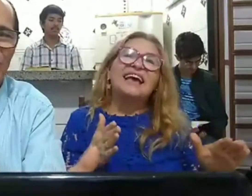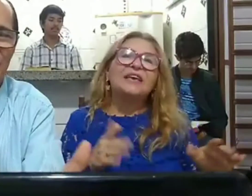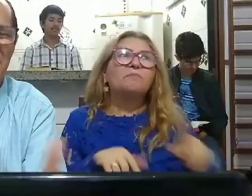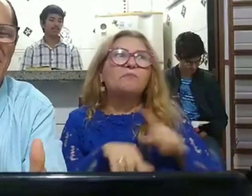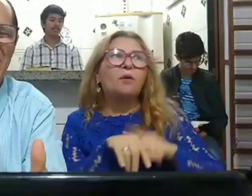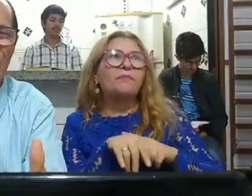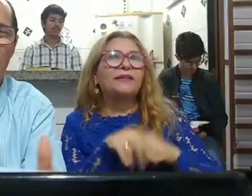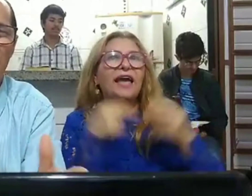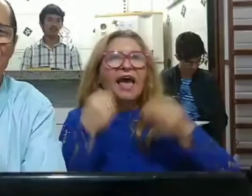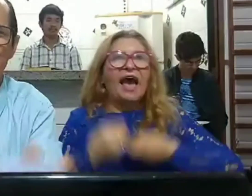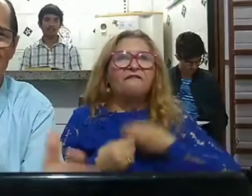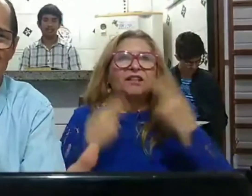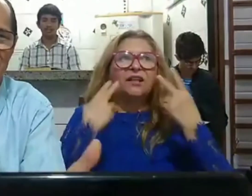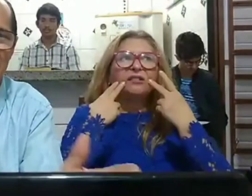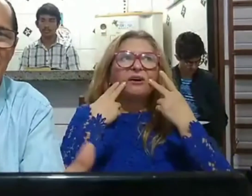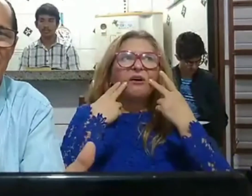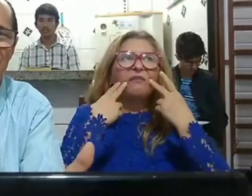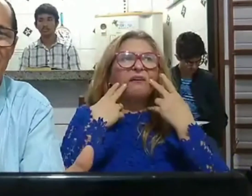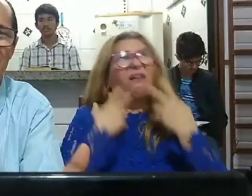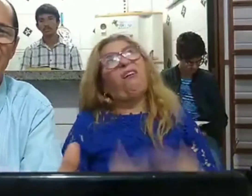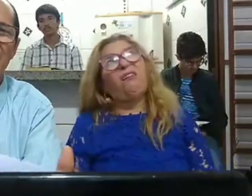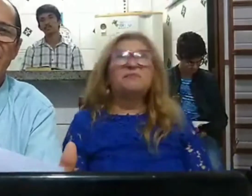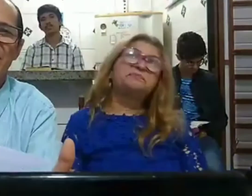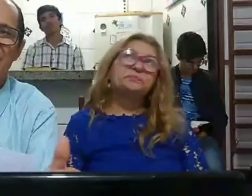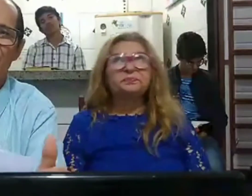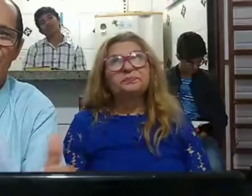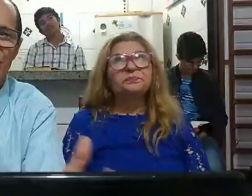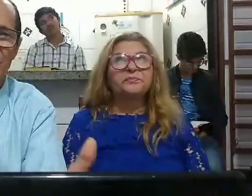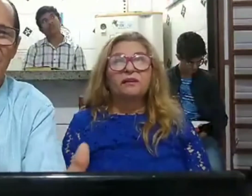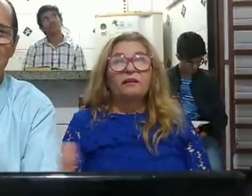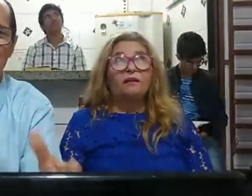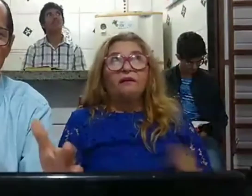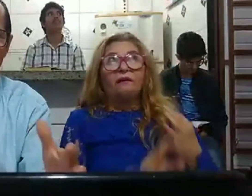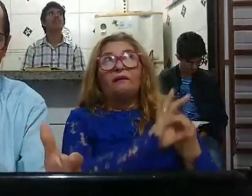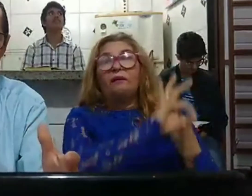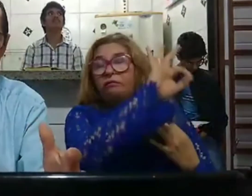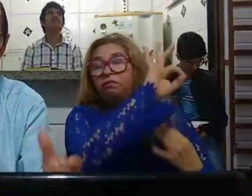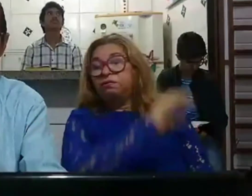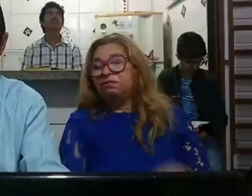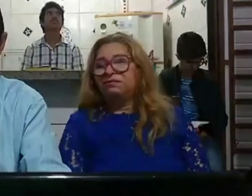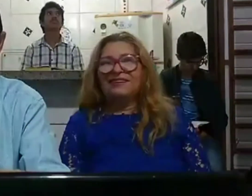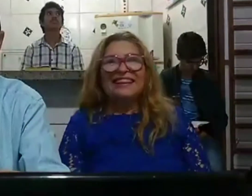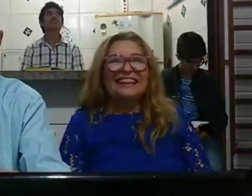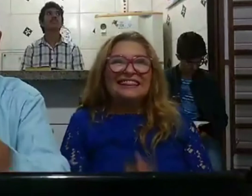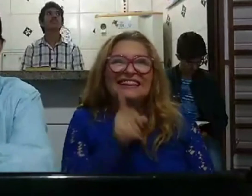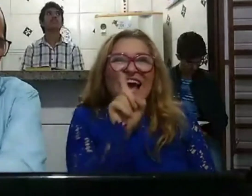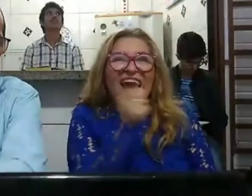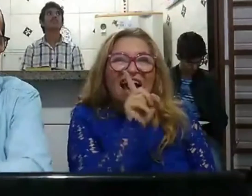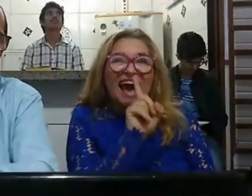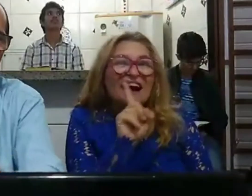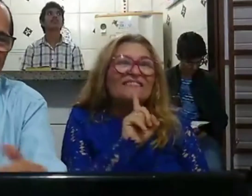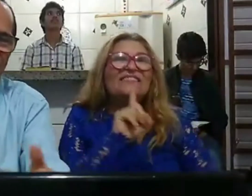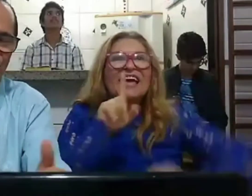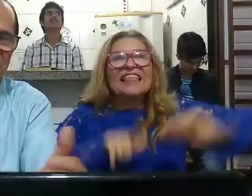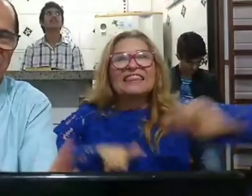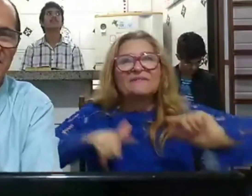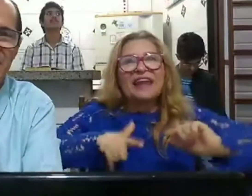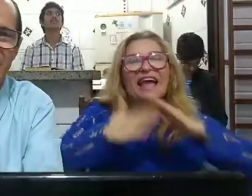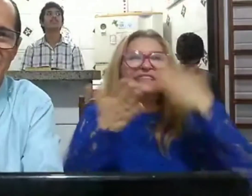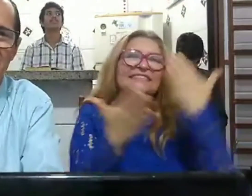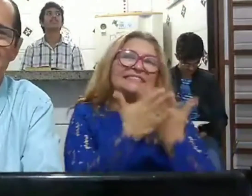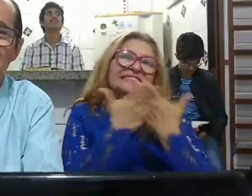voltar à nossa vida normal de relaxamento, de estar longe de Deus, mas voltar ao trabalho, voltar às